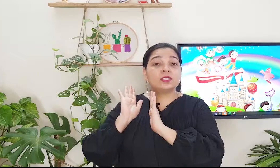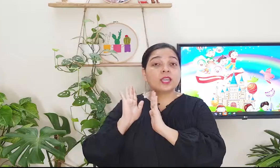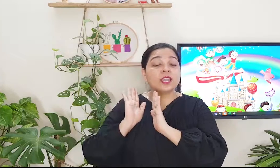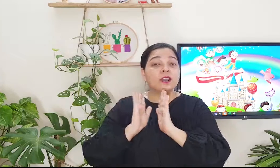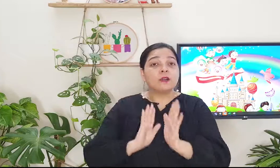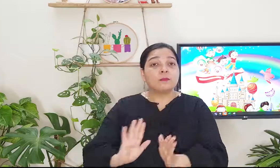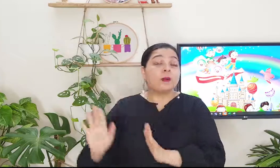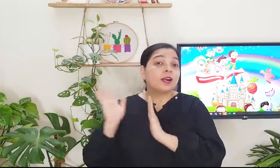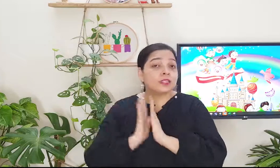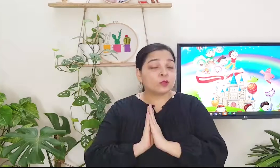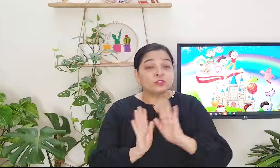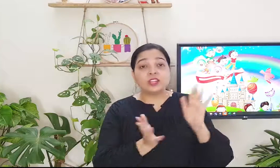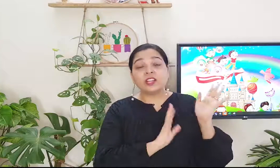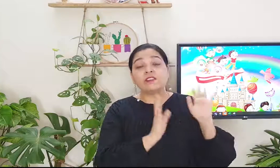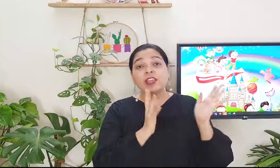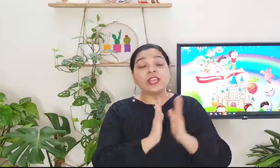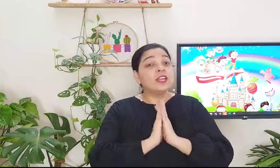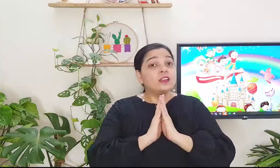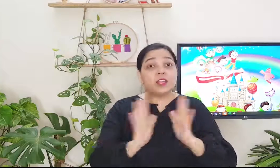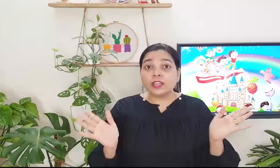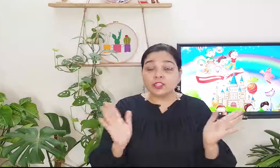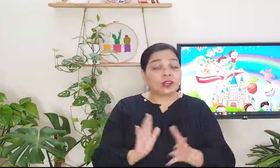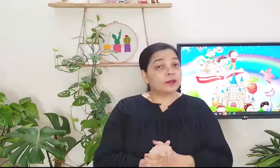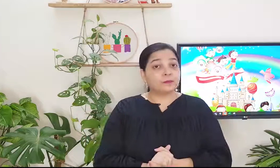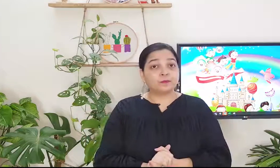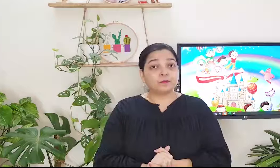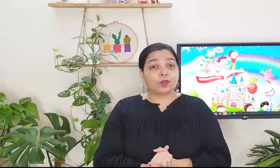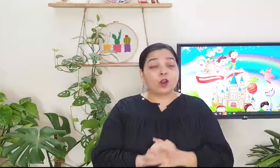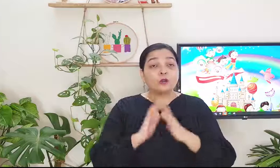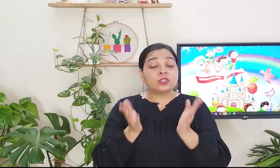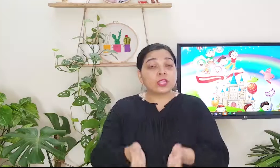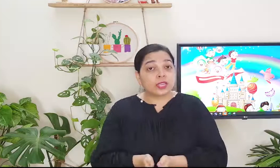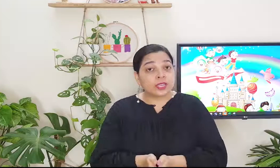থেকে পালিয়ে যাই, আমি নিনবে যাব না। আর সে কি করেছিল,